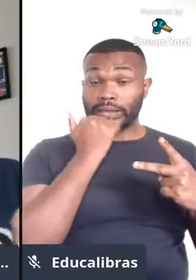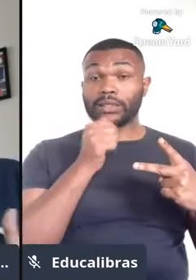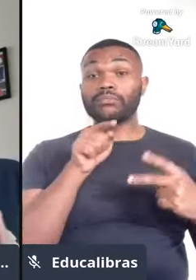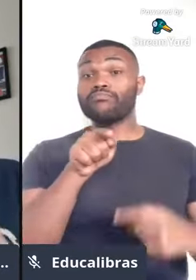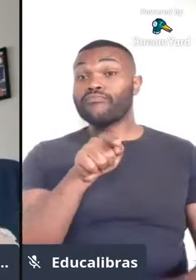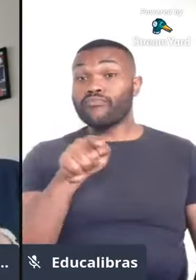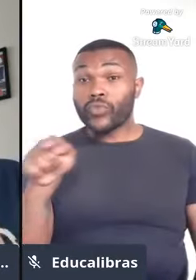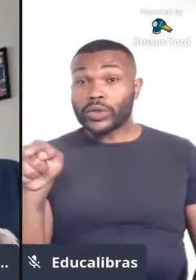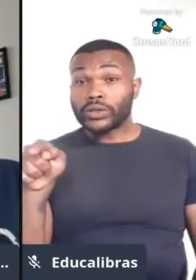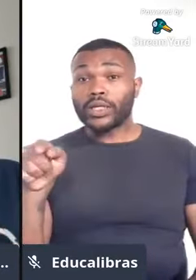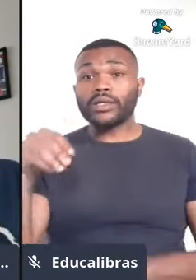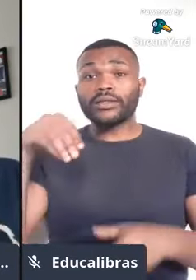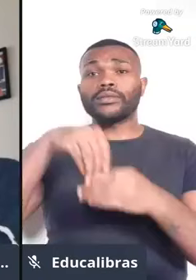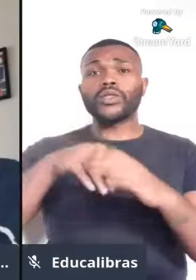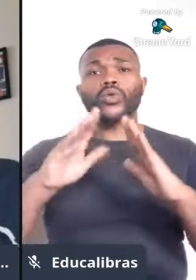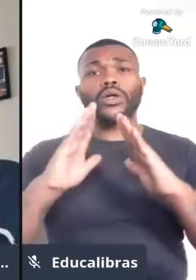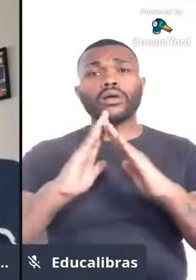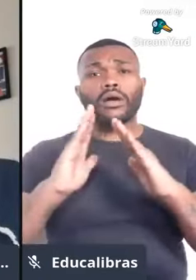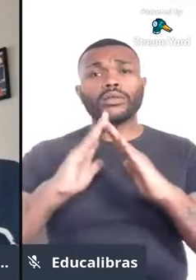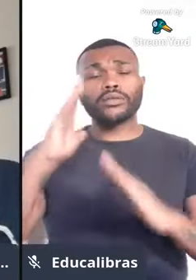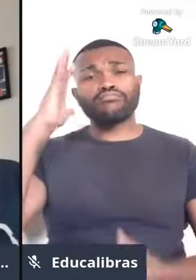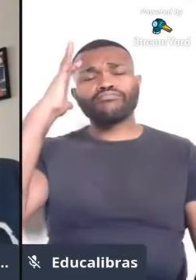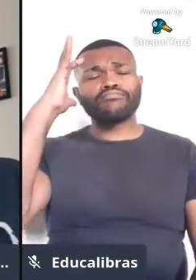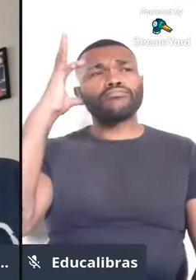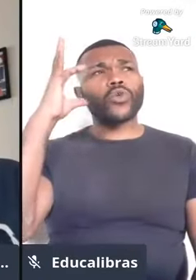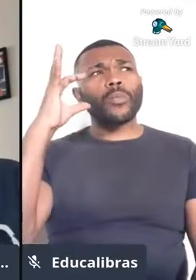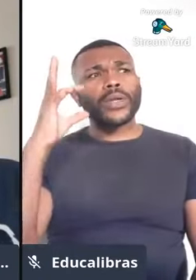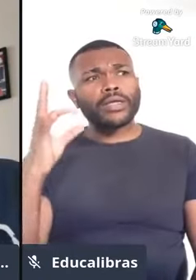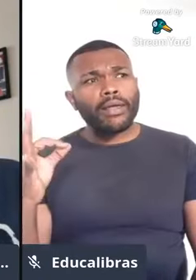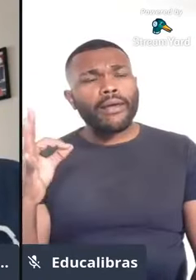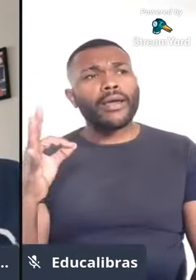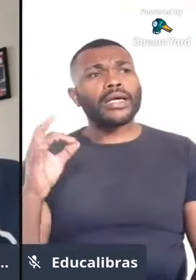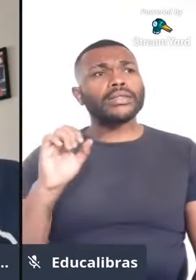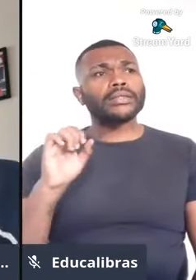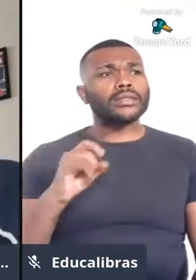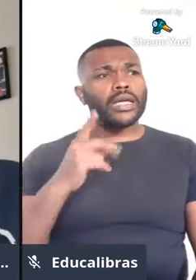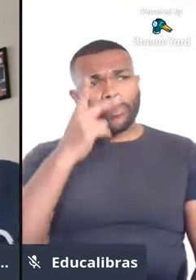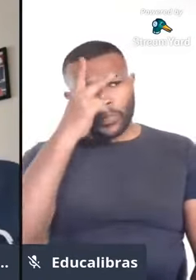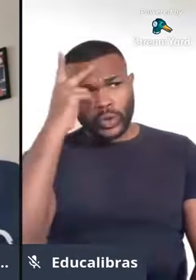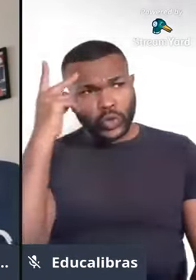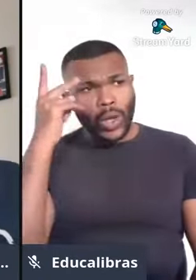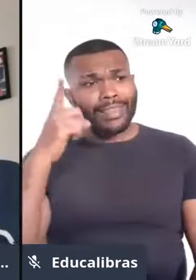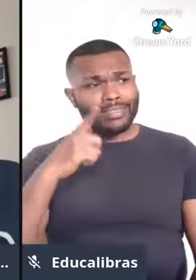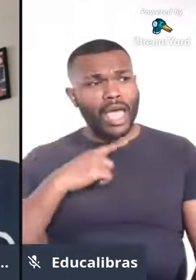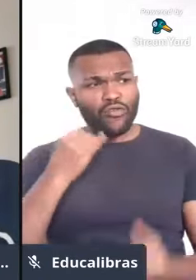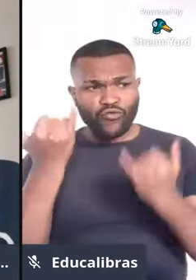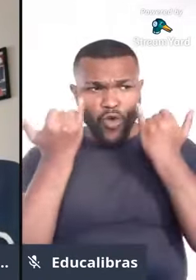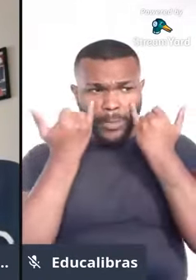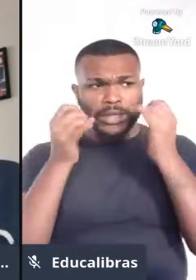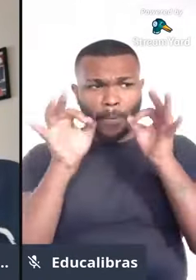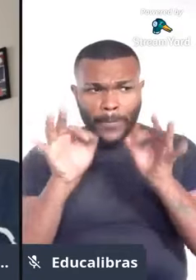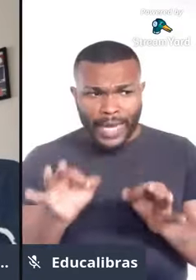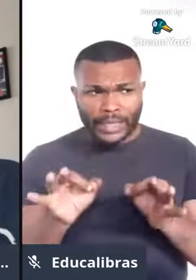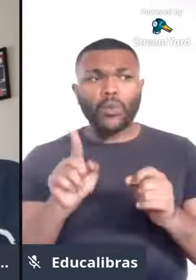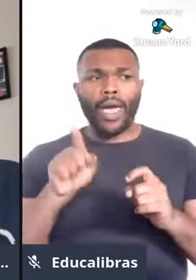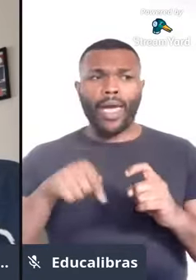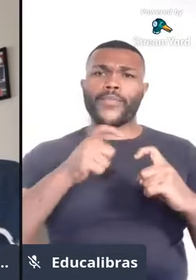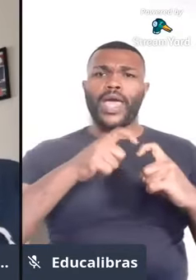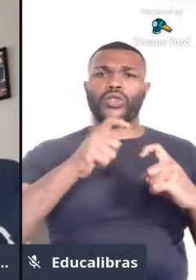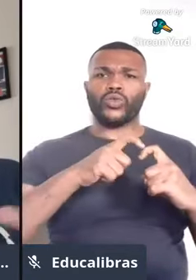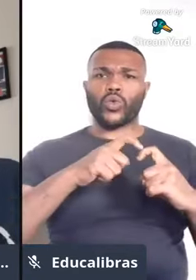dentro de casa, compreender que quem tem informação é o médico, quem tem informação é a ciência, que